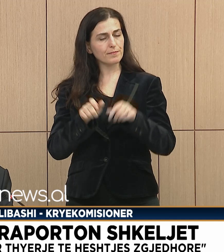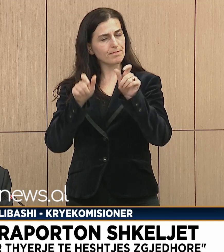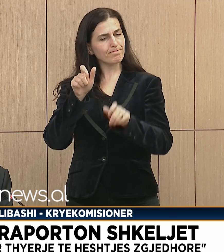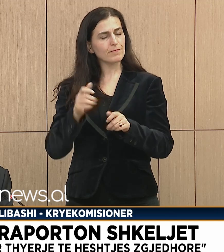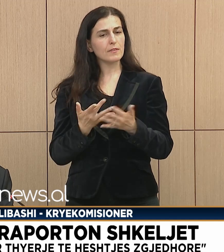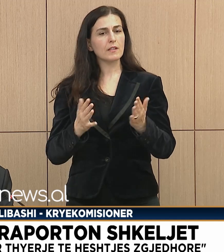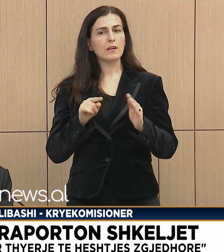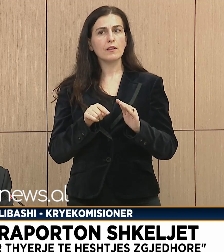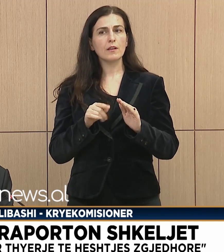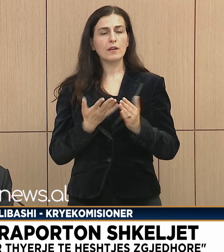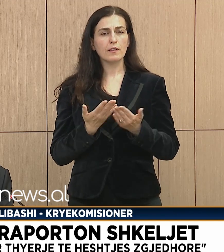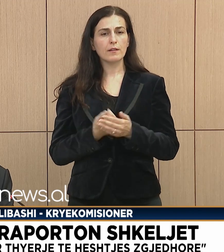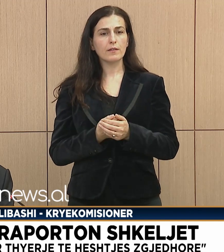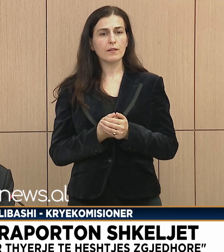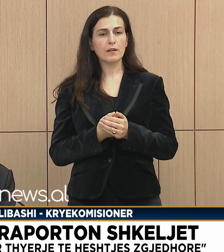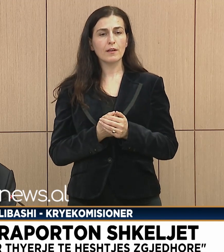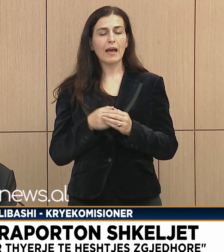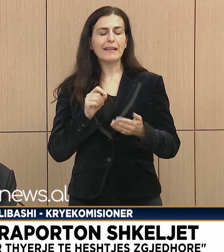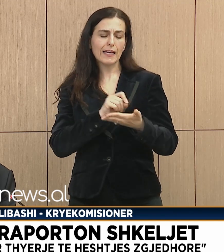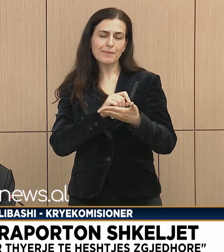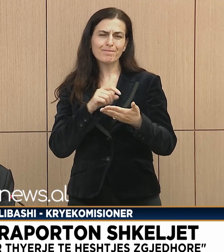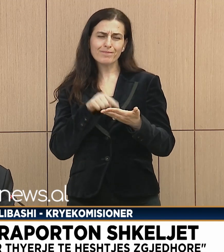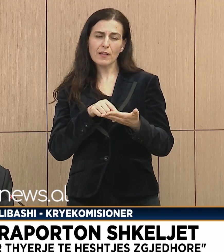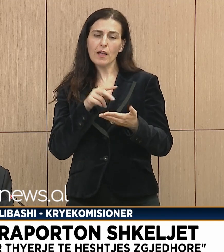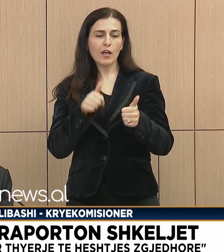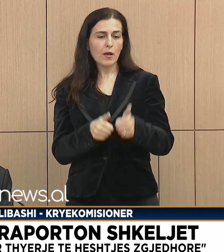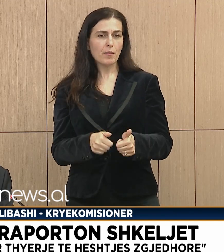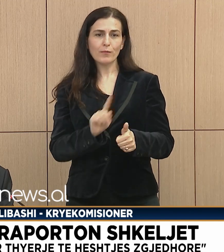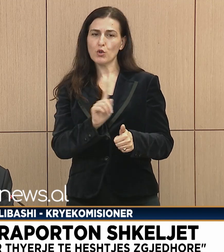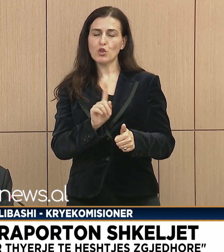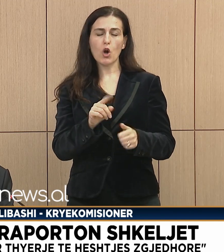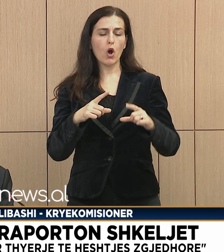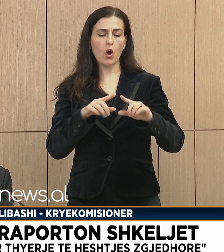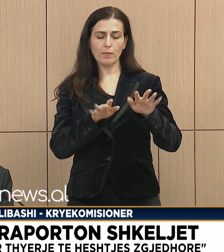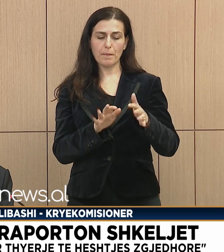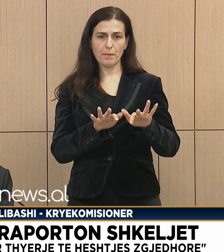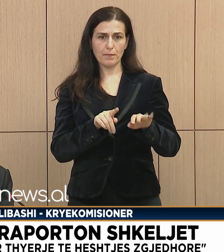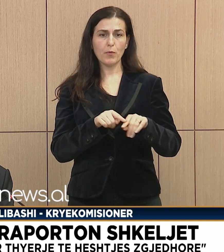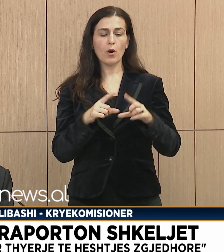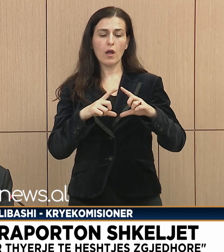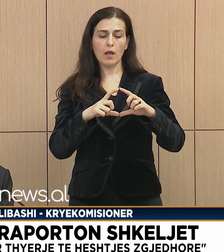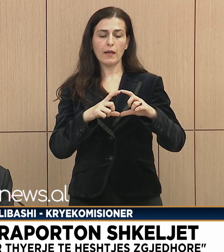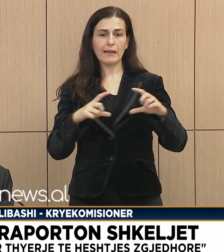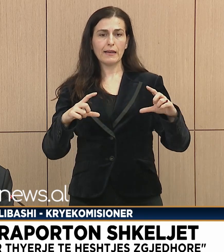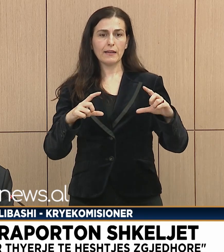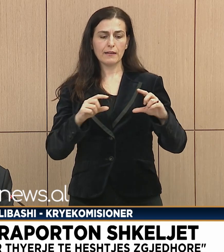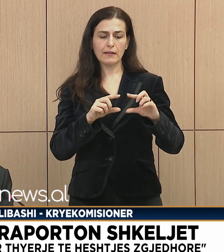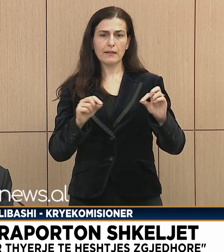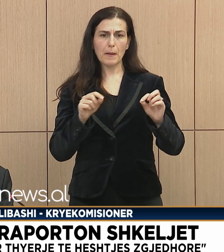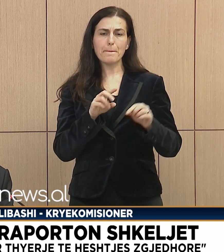kërkimi të dhënave të tyre është bërë manualisht, pra jo nëpërmjet kartës identitetit,